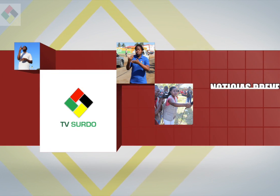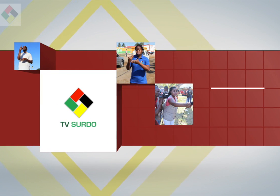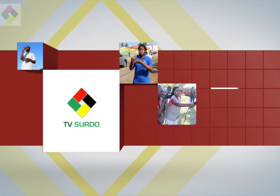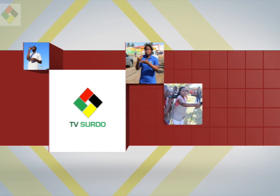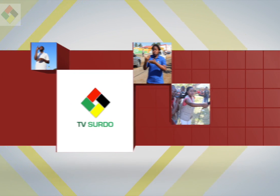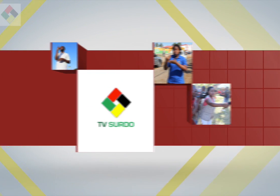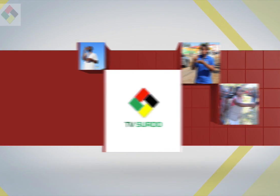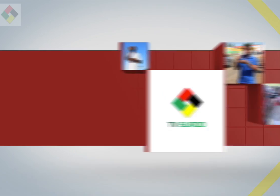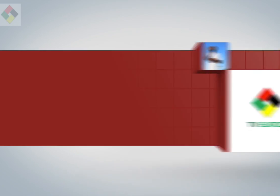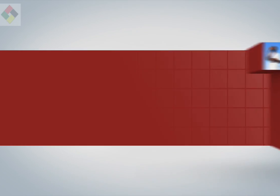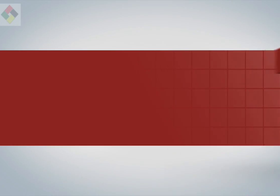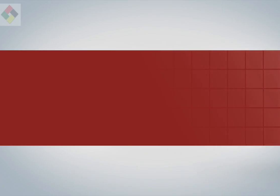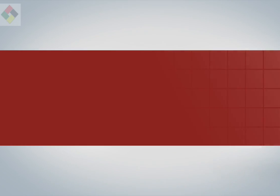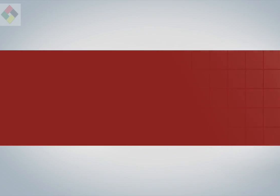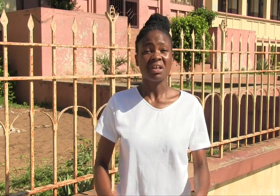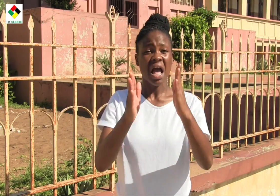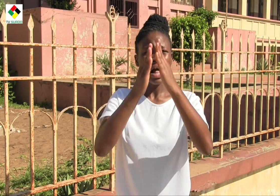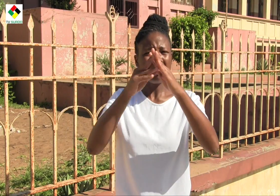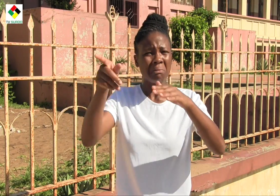Música